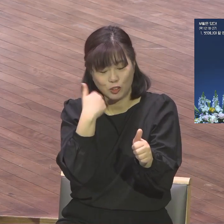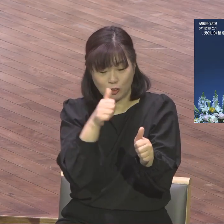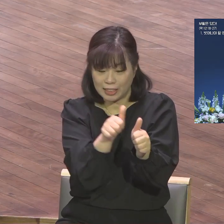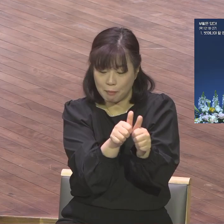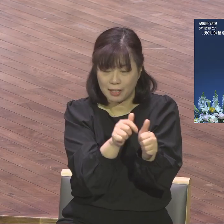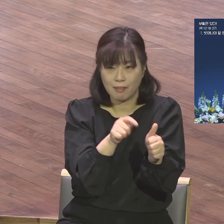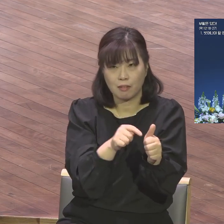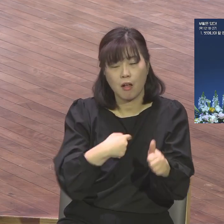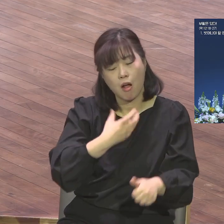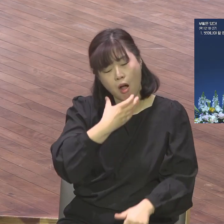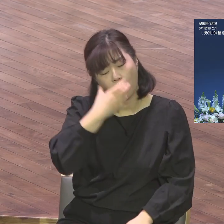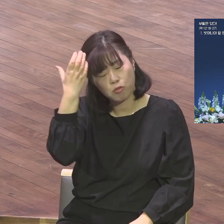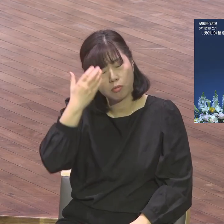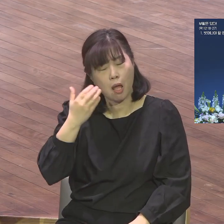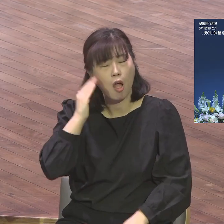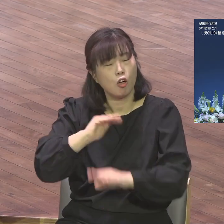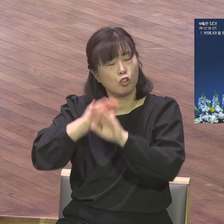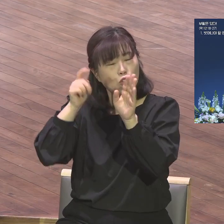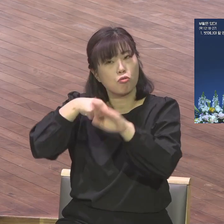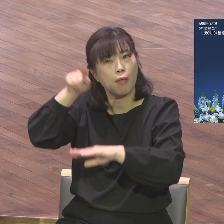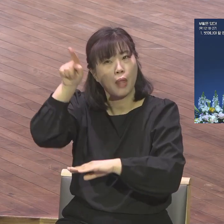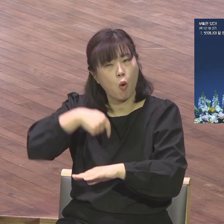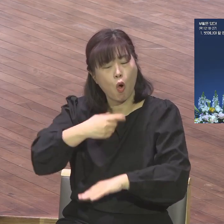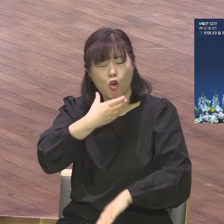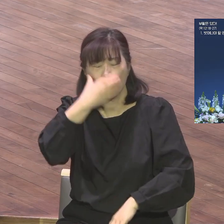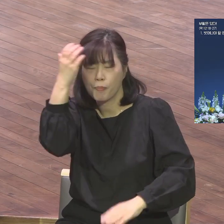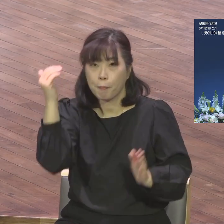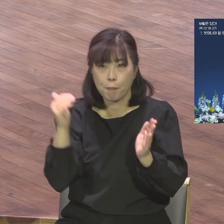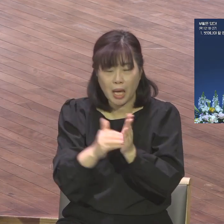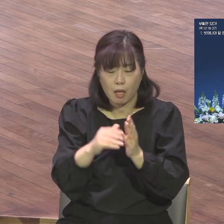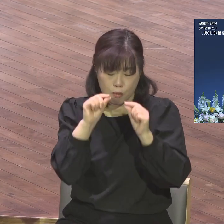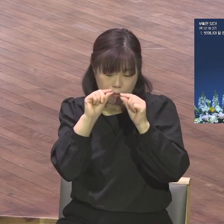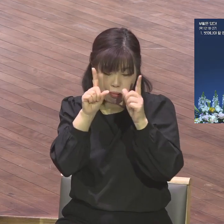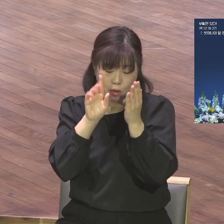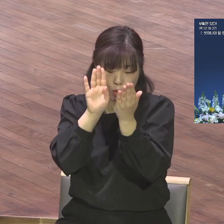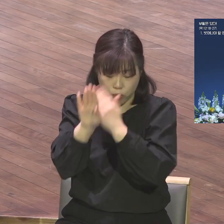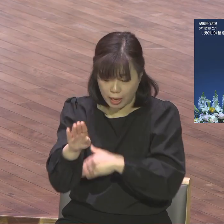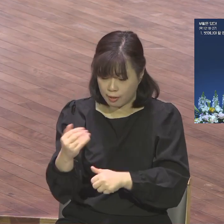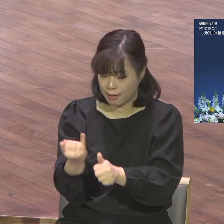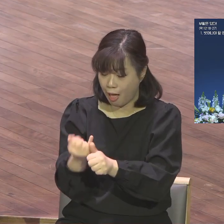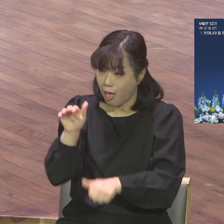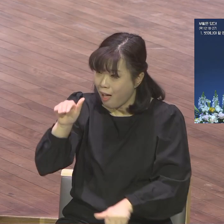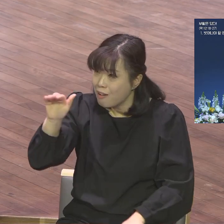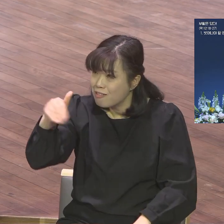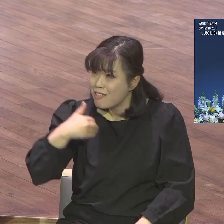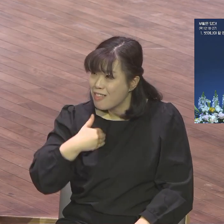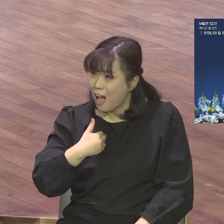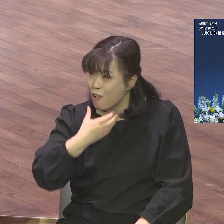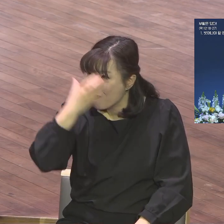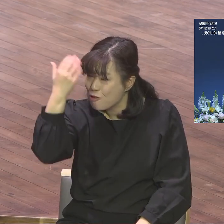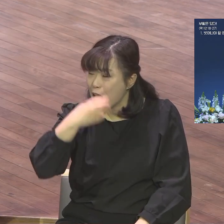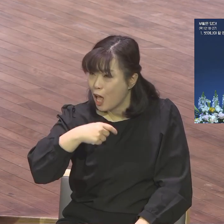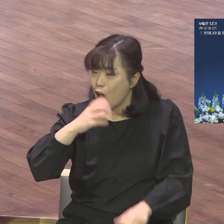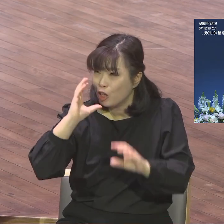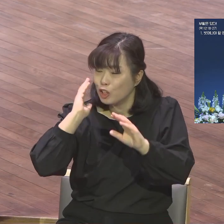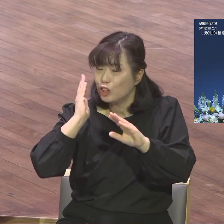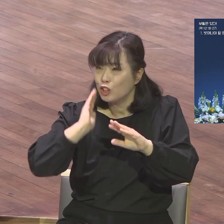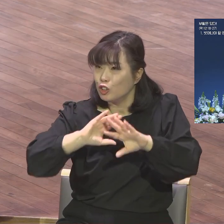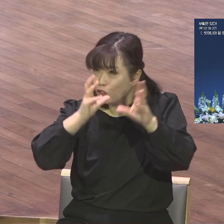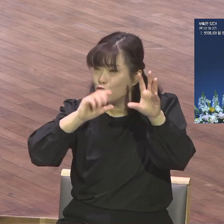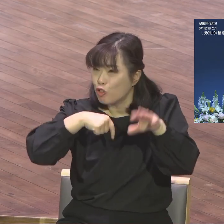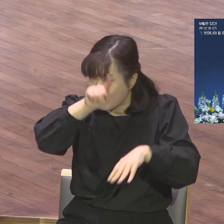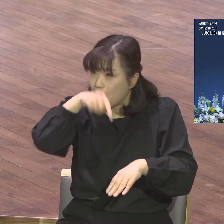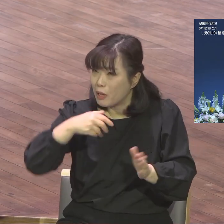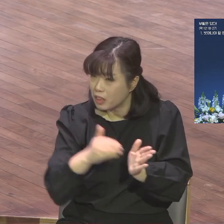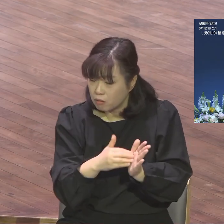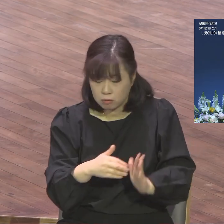이야기를 했어요. 내가 천국 갔다 왔다. 그 아내가 이렇게 말해요. 거기가 천국인지